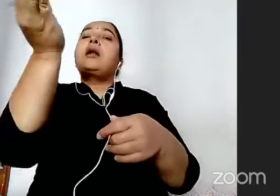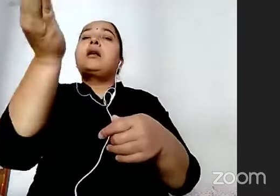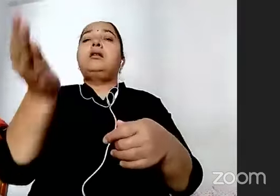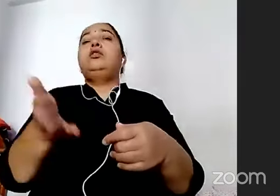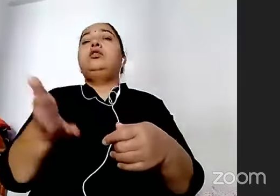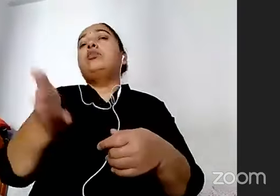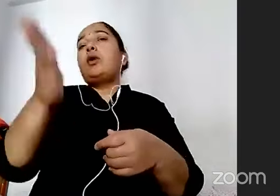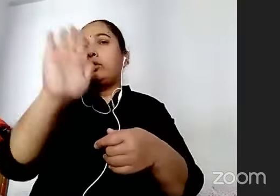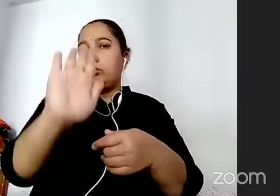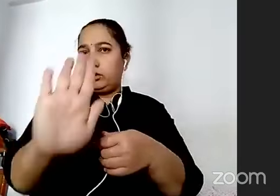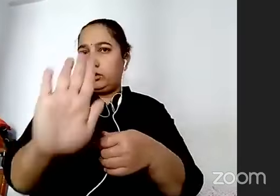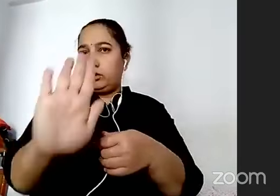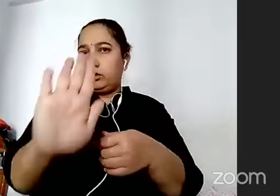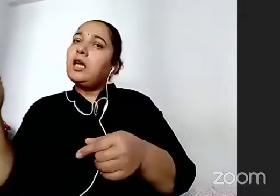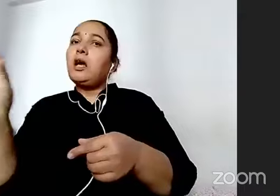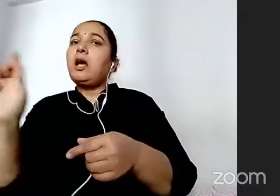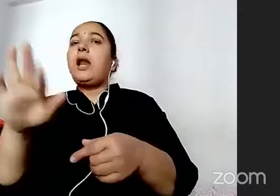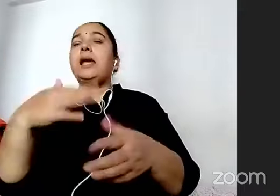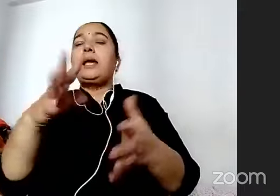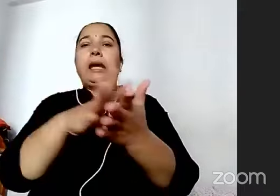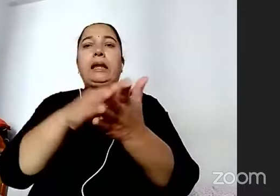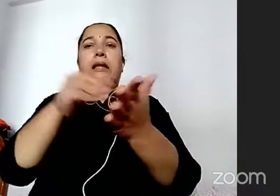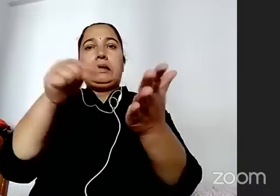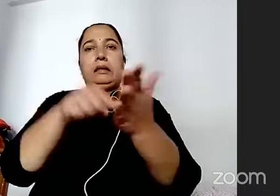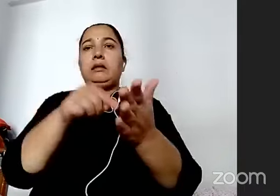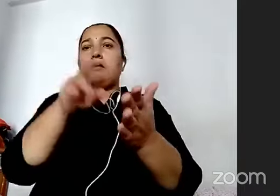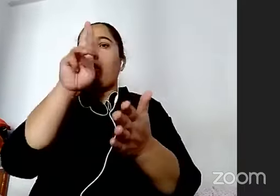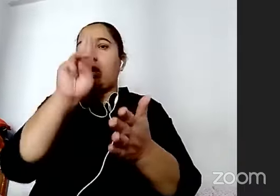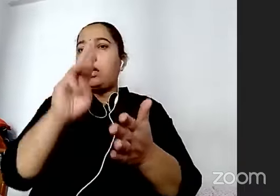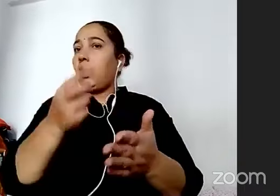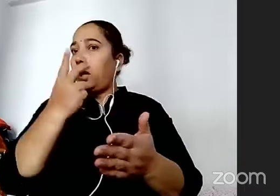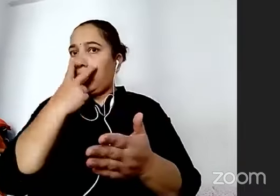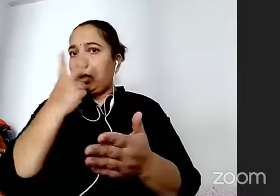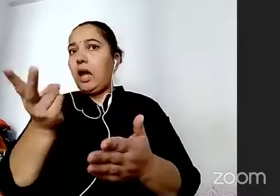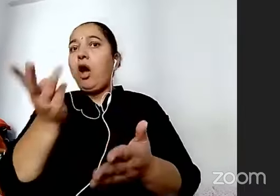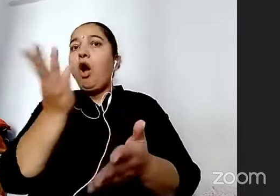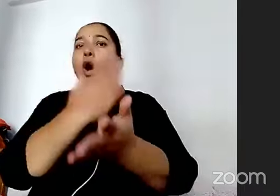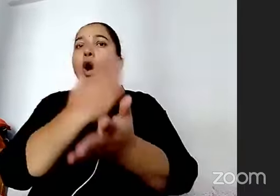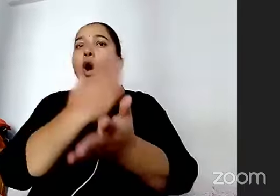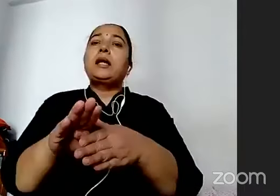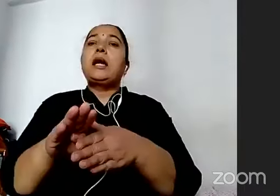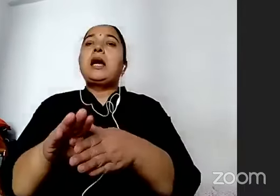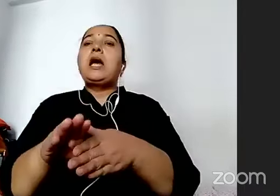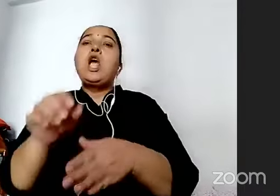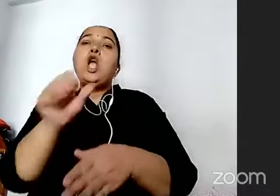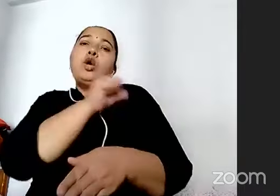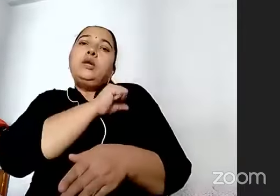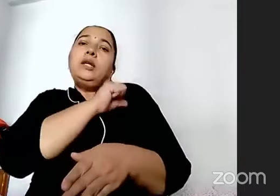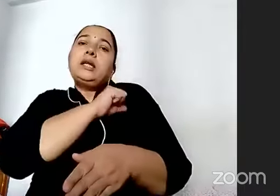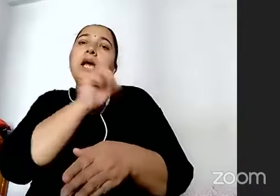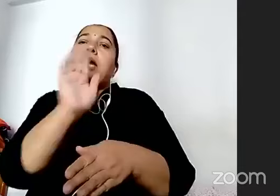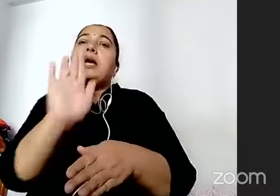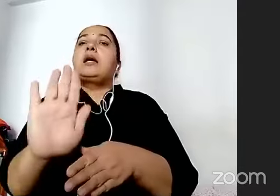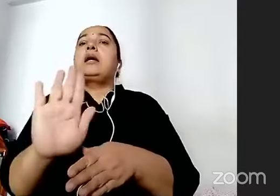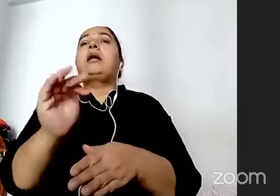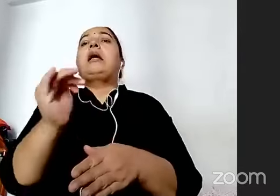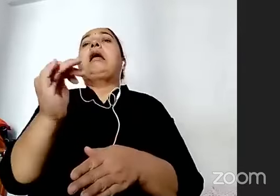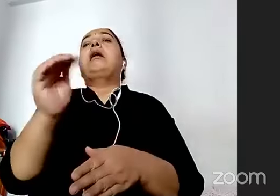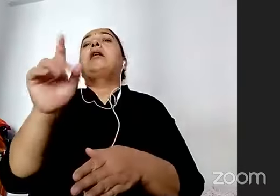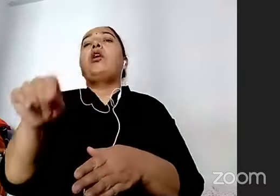केन्द्रित रहेर हेर्दाखेरि चाहिँ अपाङ्गता भएका महिलाहरूको यौनिकता र यो अधिकारको विषयको कुरा गरिरहँदाखेरि चाहिँ